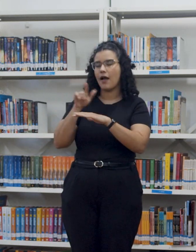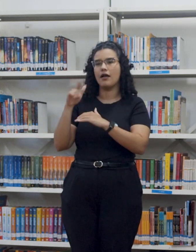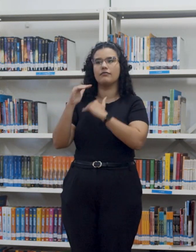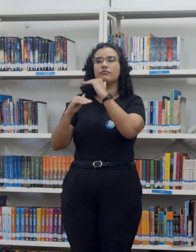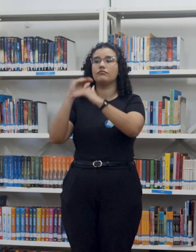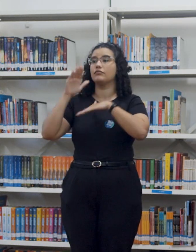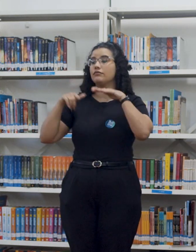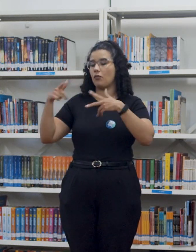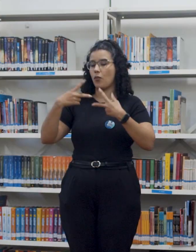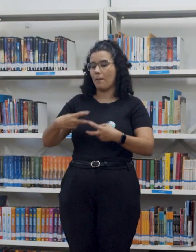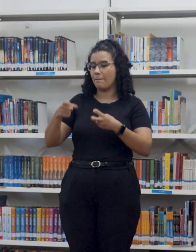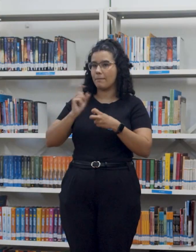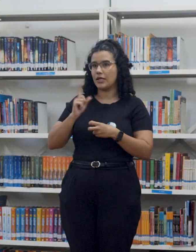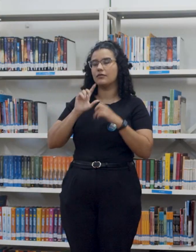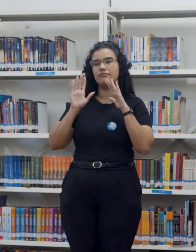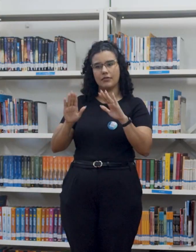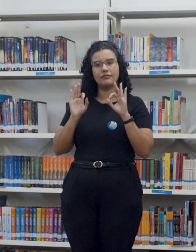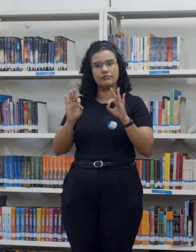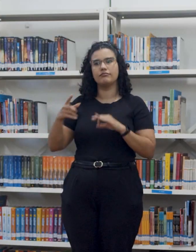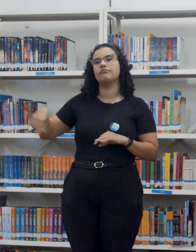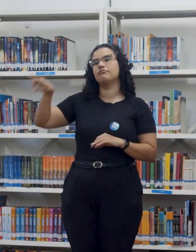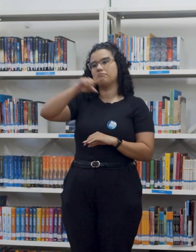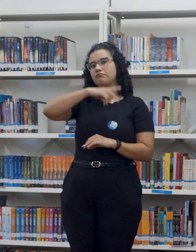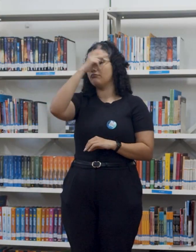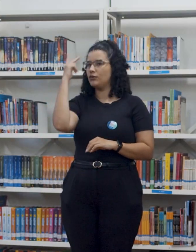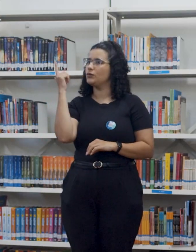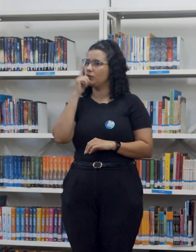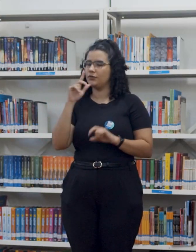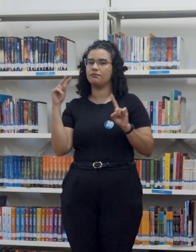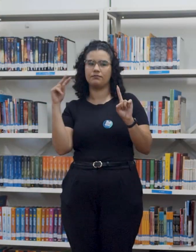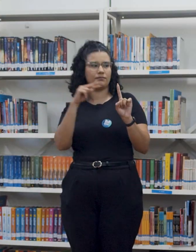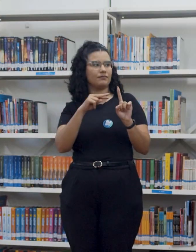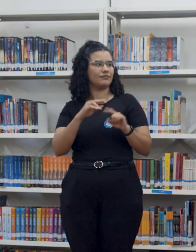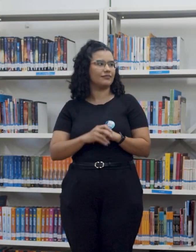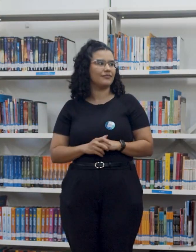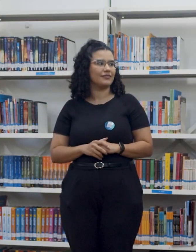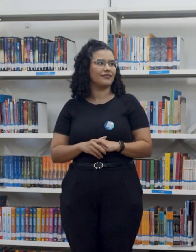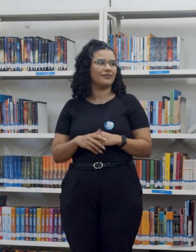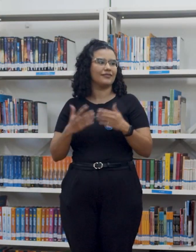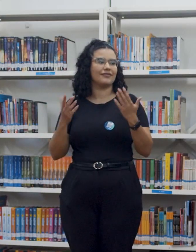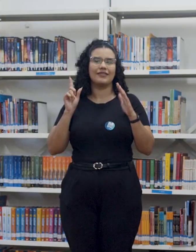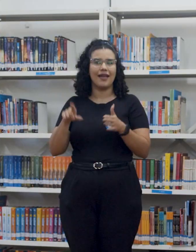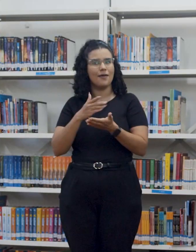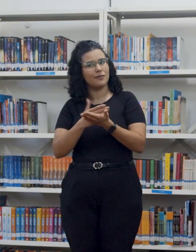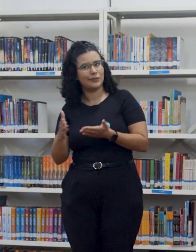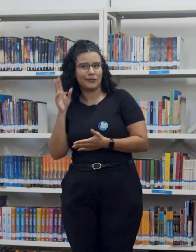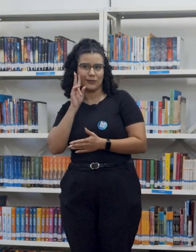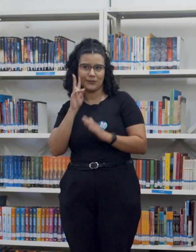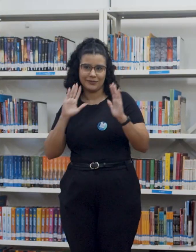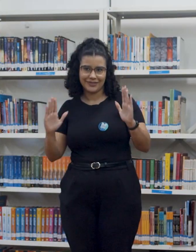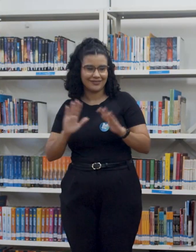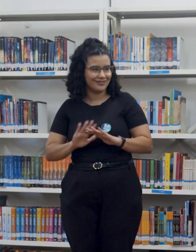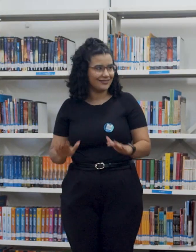que não perceba, mas com certeza as pessoas ao redor conseguem ver. Aí é isso, a historinha, por enquanto.